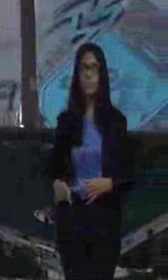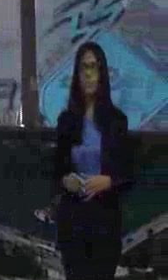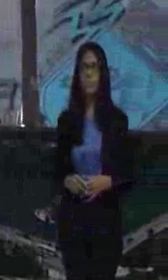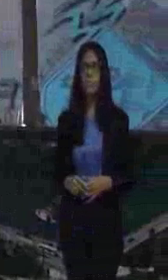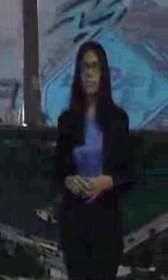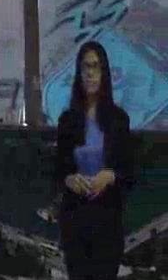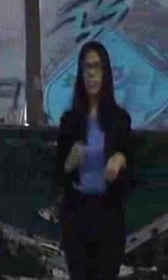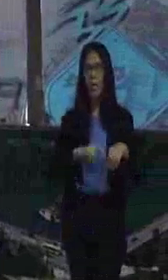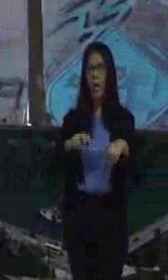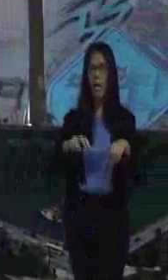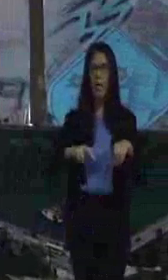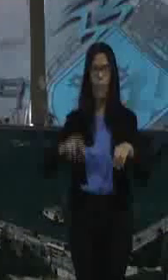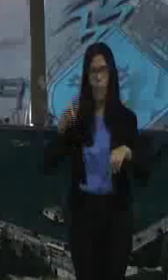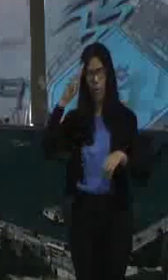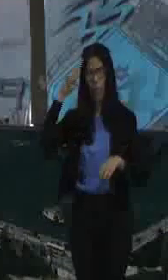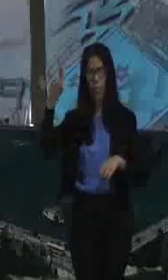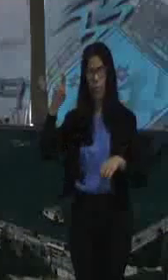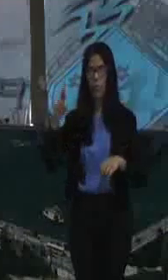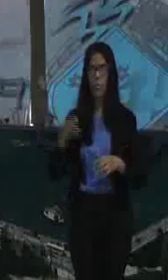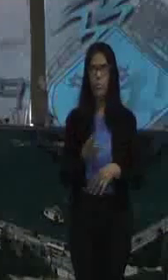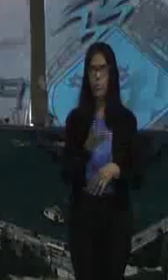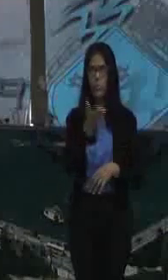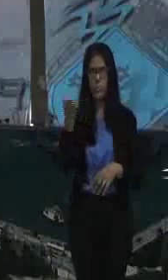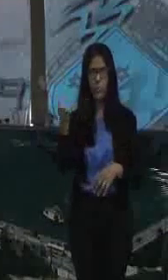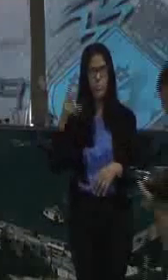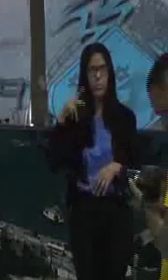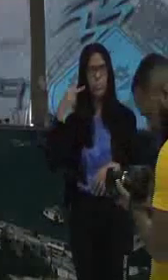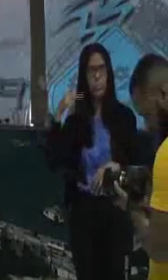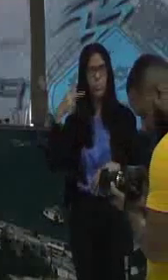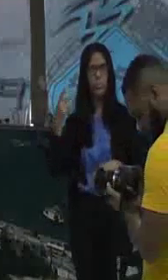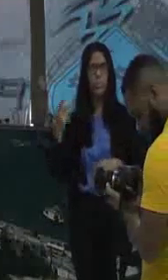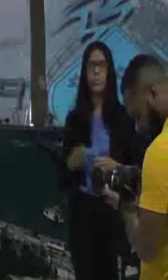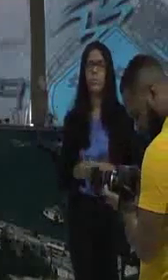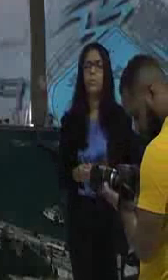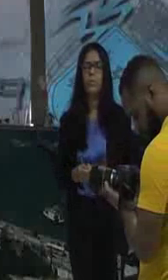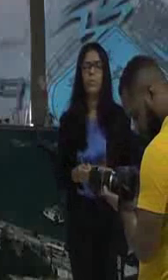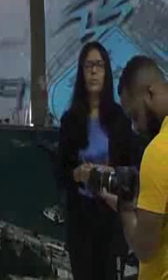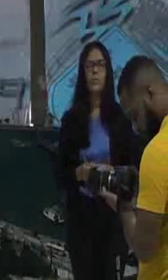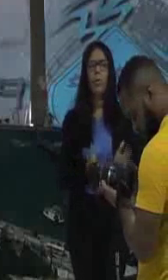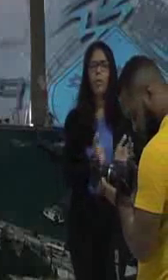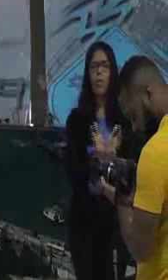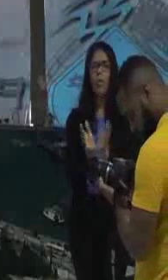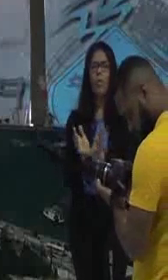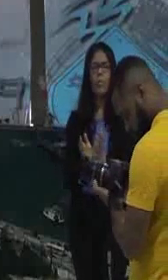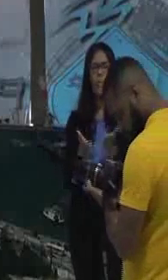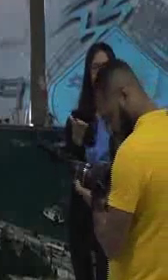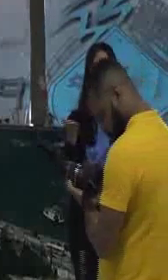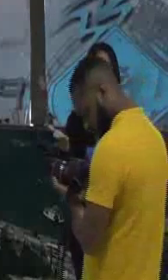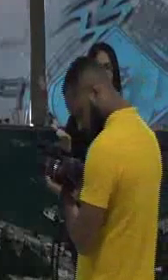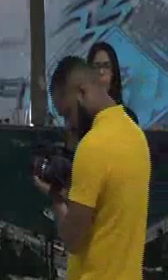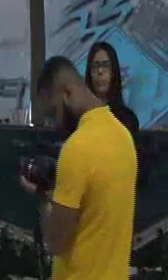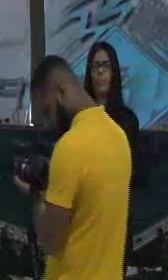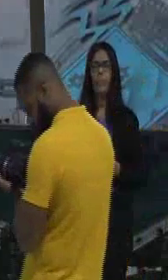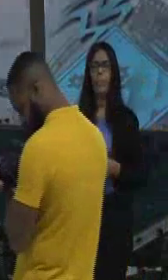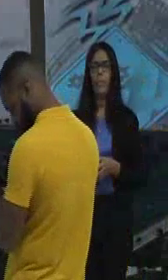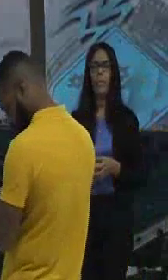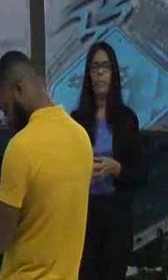mesa diretora, senhores vereadores, parcela da comunidade,